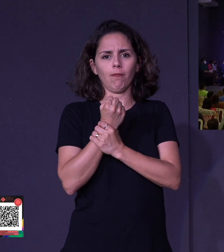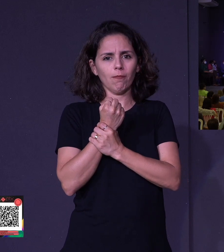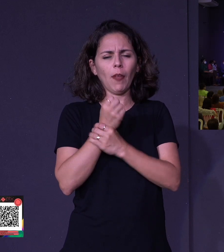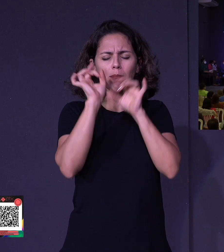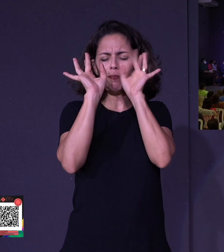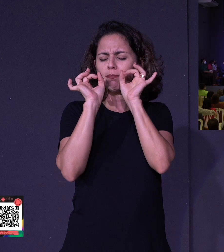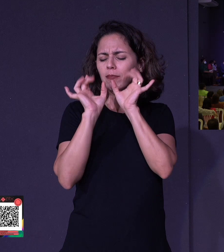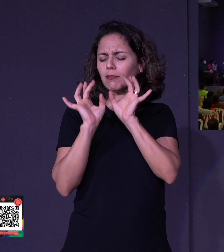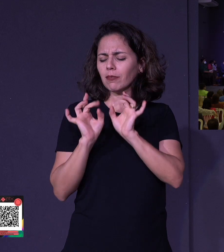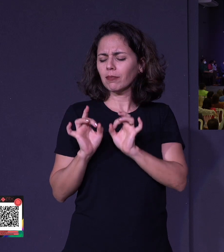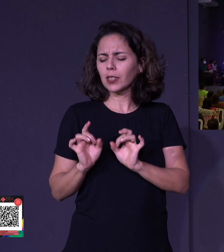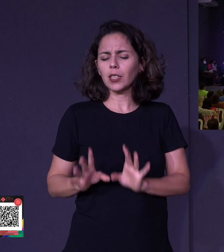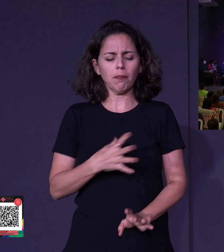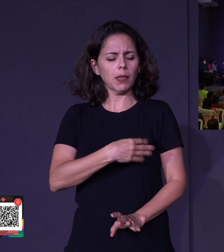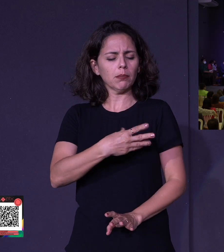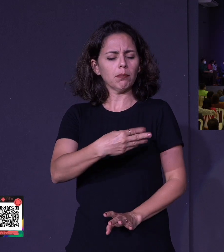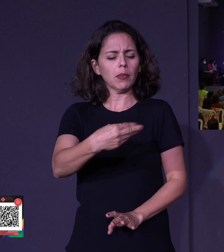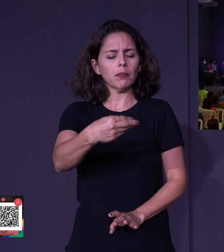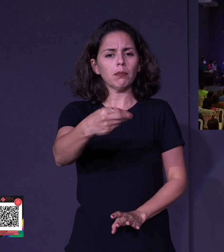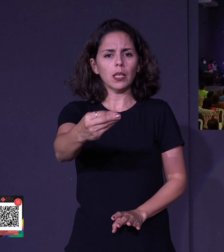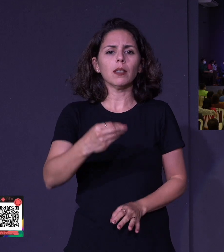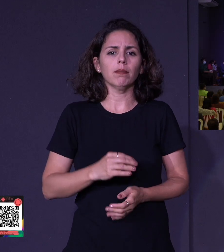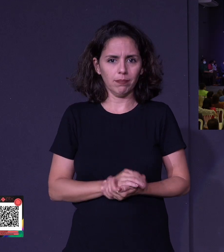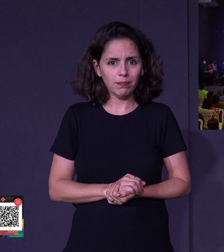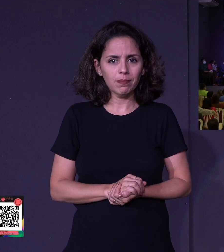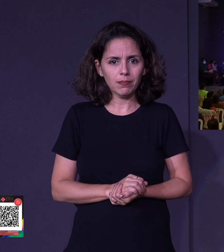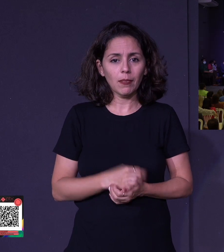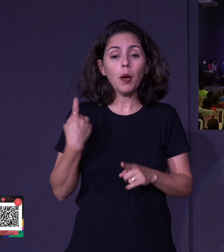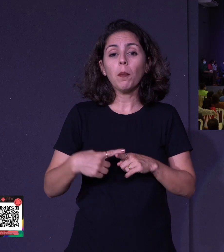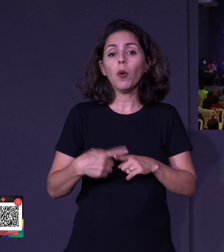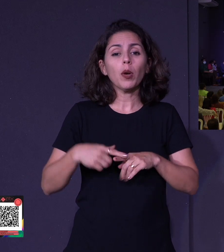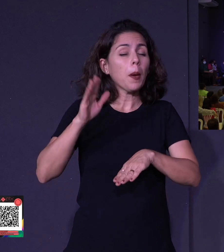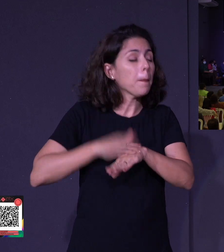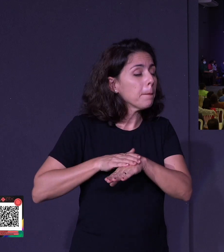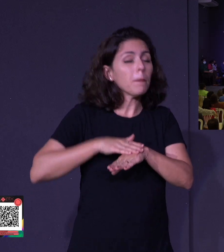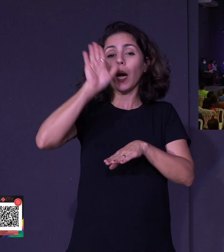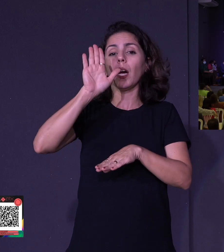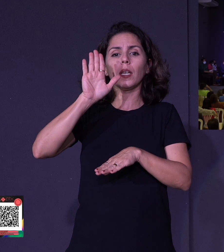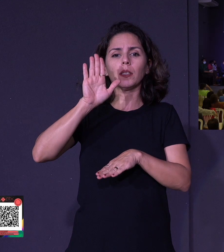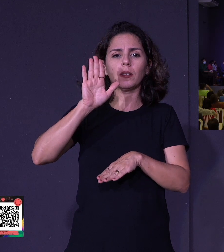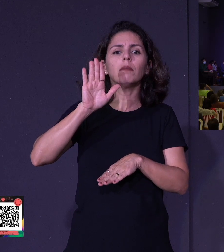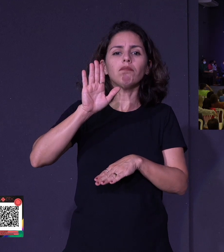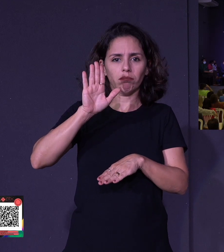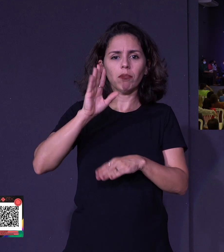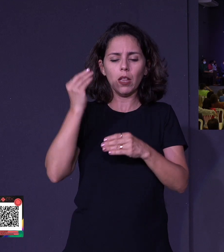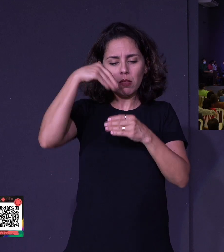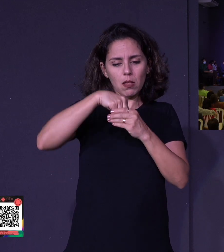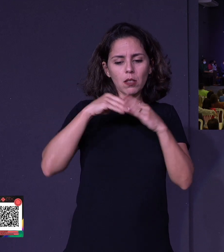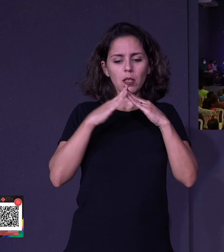ser passado de geração a geração. Que o maior legado em nossa casa seja a palavra